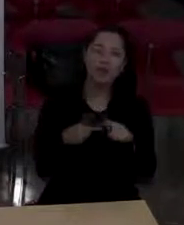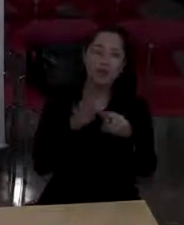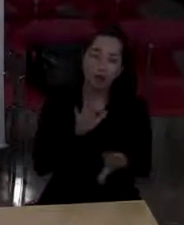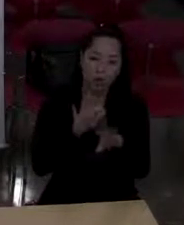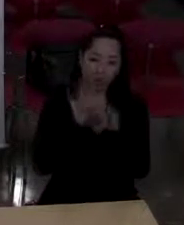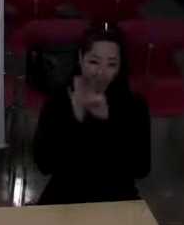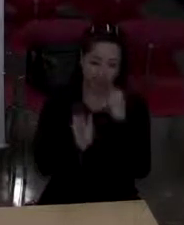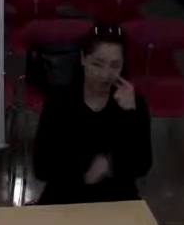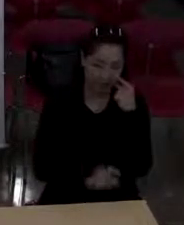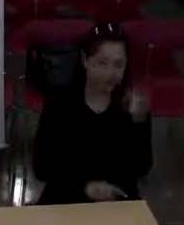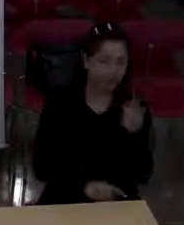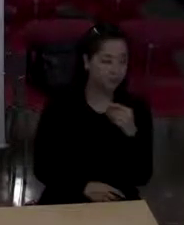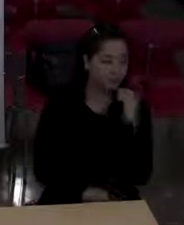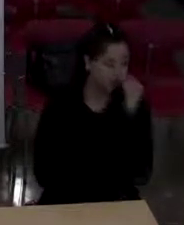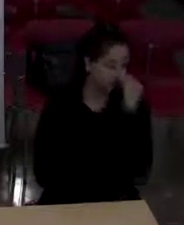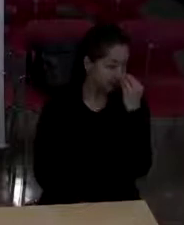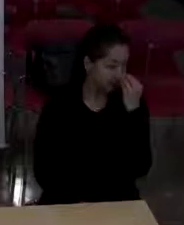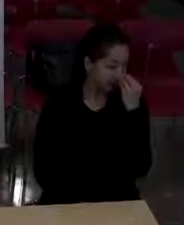escucha.